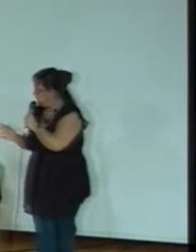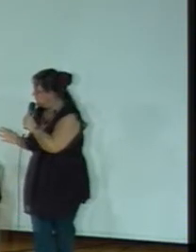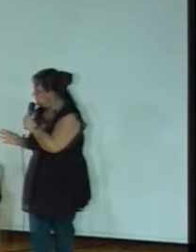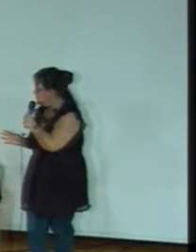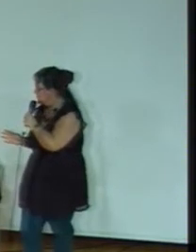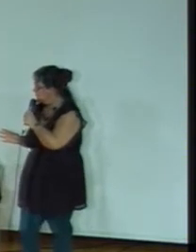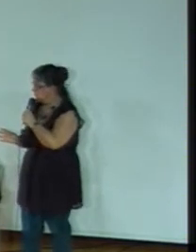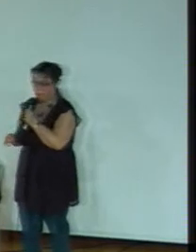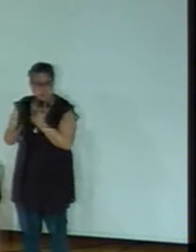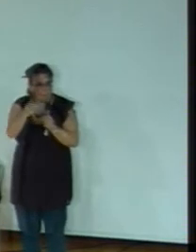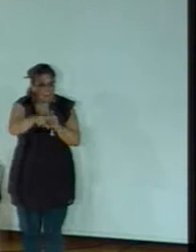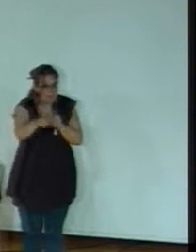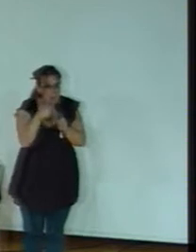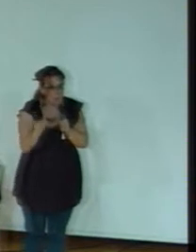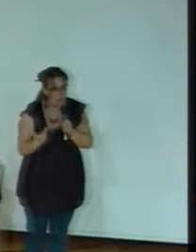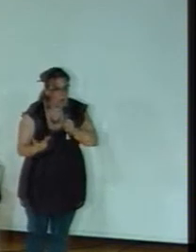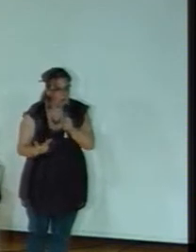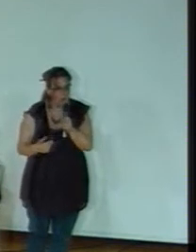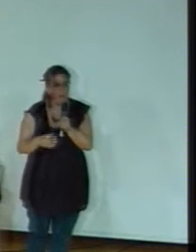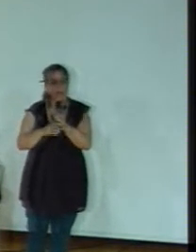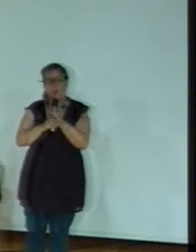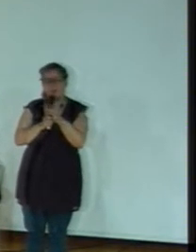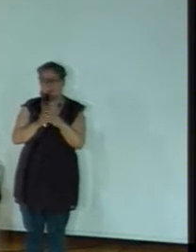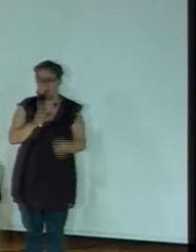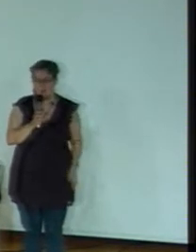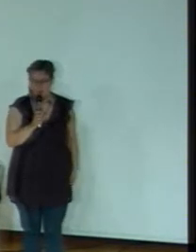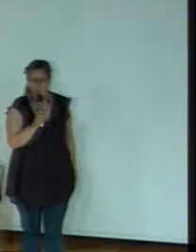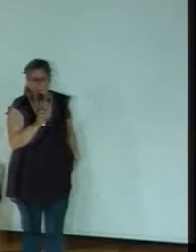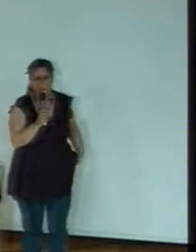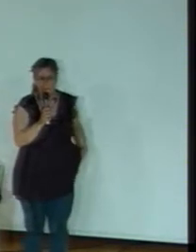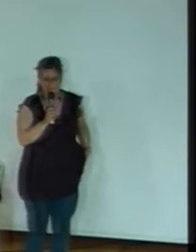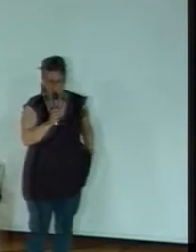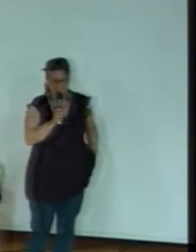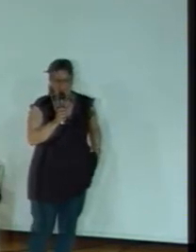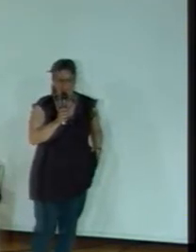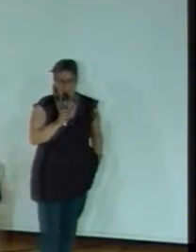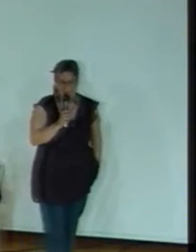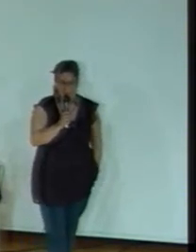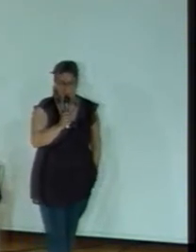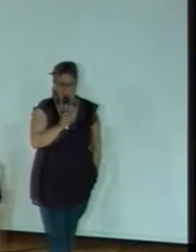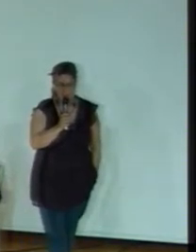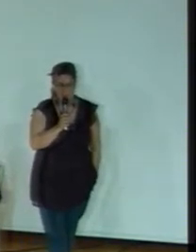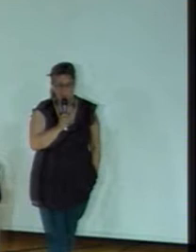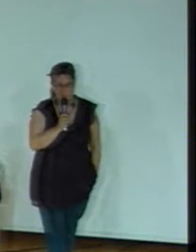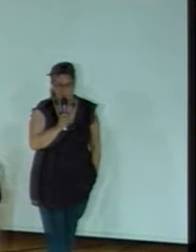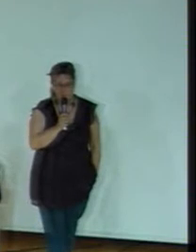P2, ça vous parle ? Non. Ah, en peer-to-peer, pardon, en P2P.